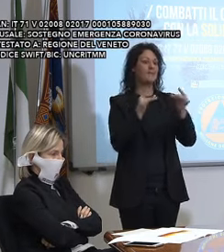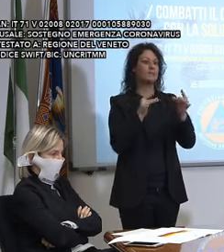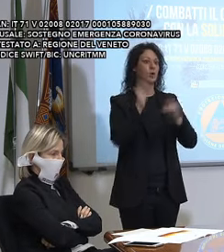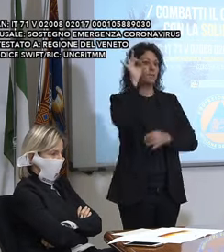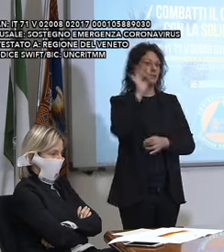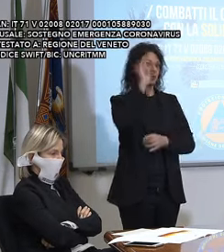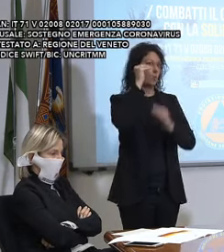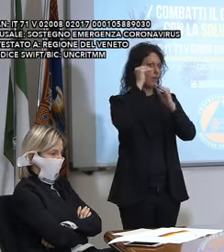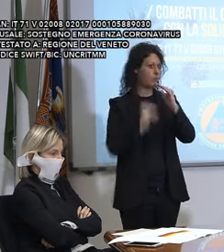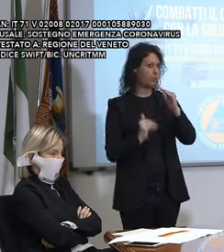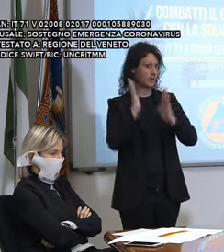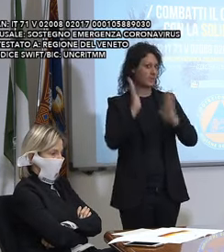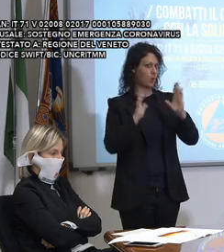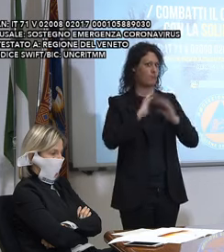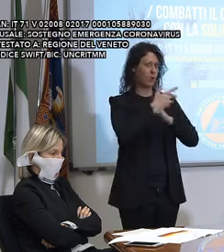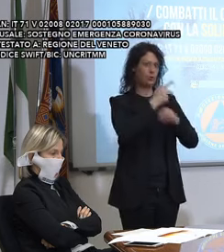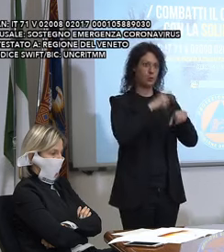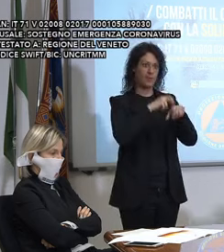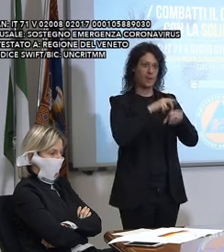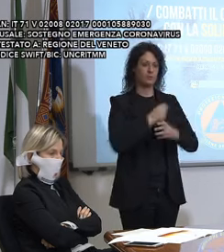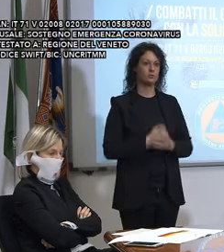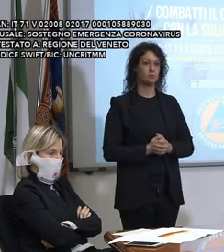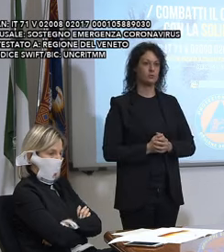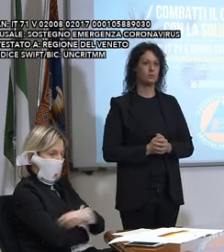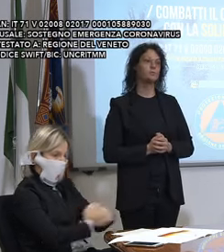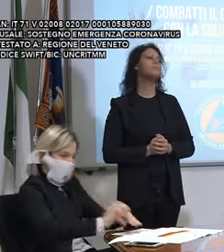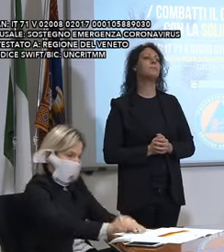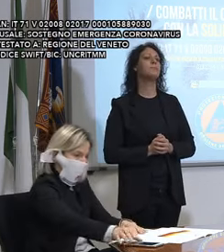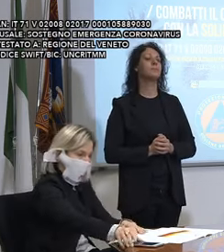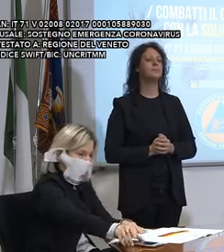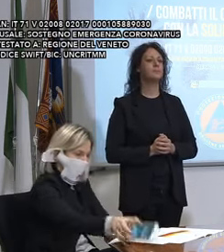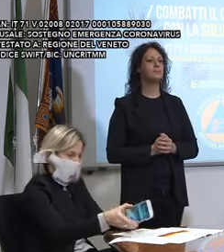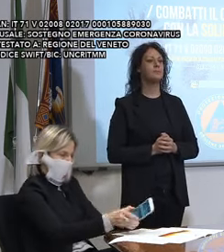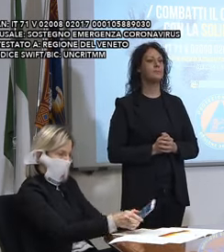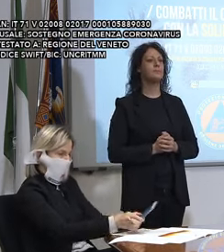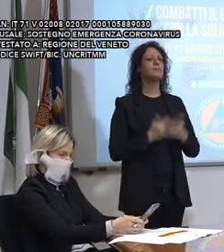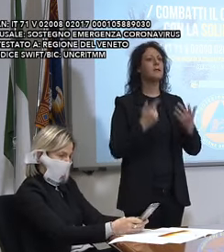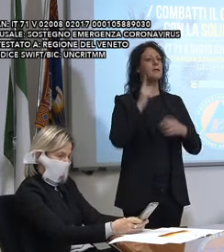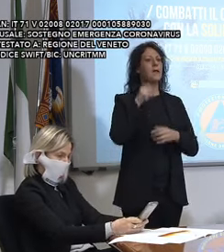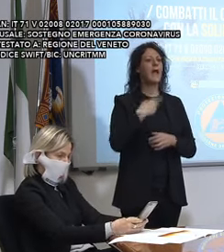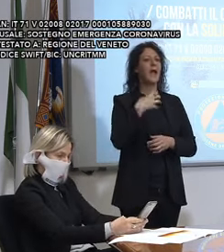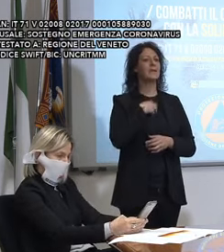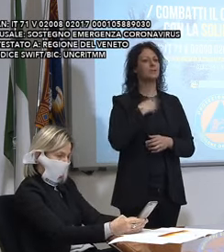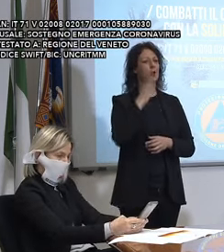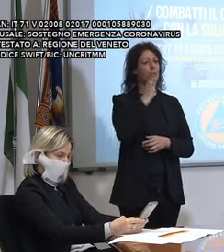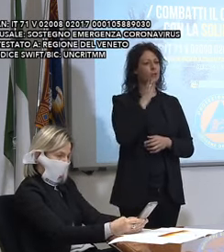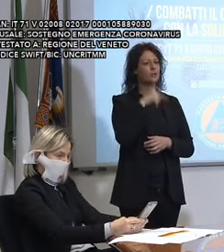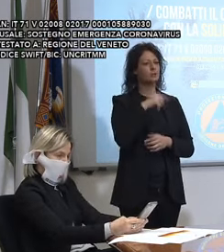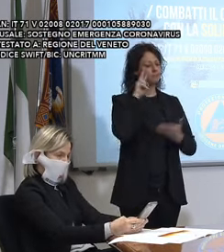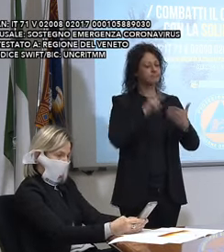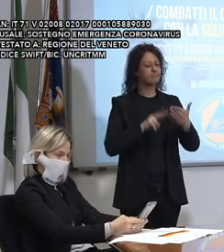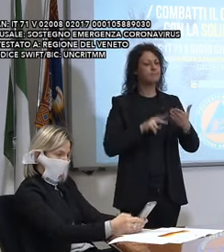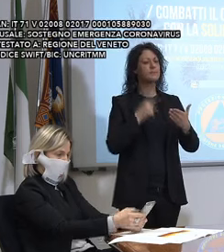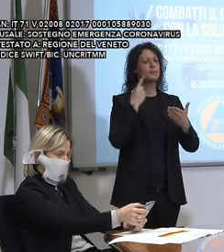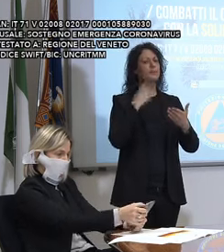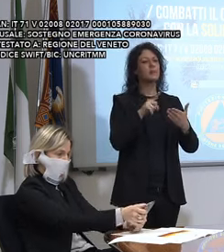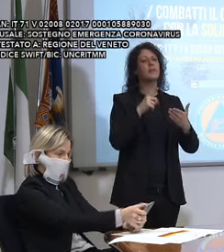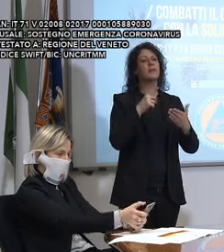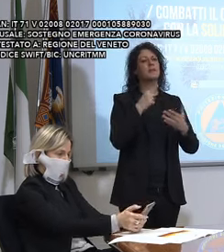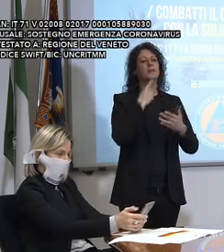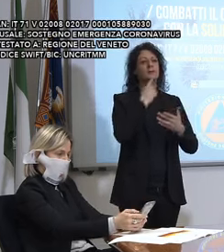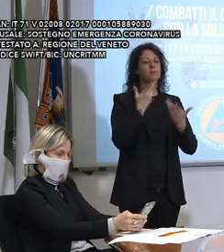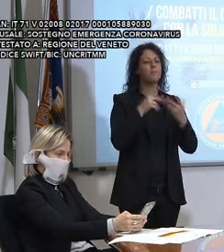dell'1%. Ma ciò ormai ce lo dice tutta la bibliografia, la vedevamo anche stamattina con l'assessore Botacini, per l'aspetto tecnico delle mascherine, e ne viene